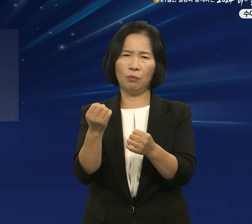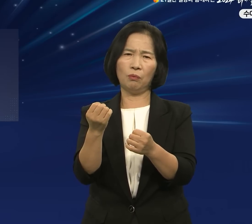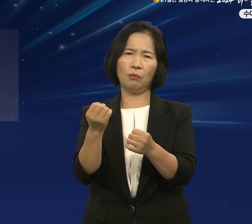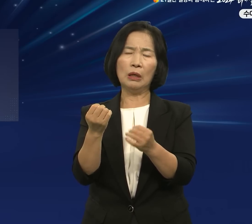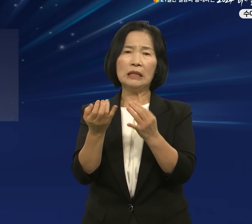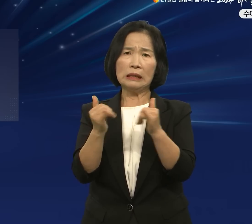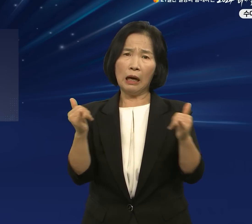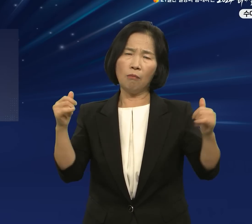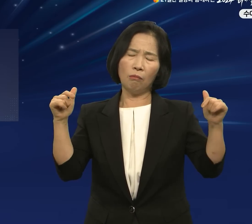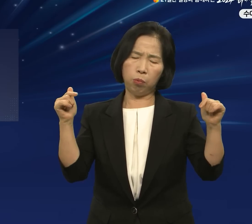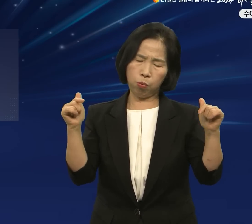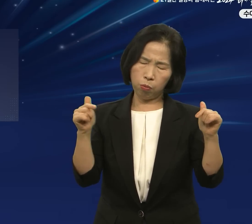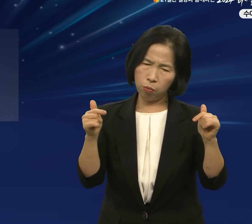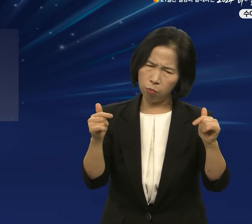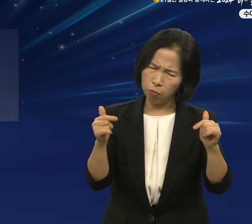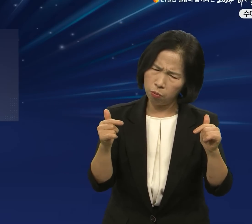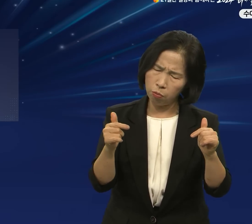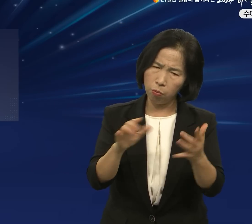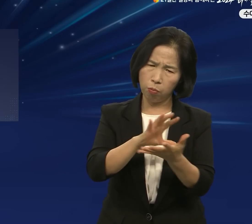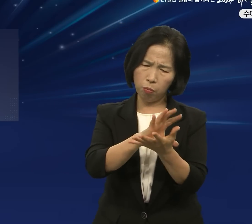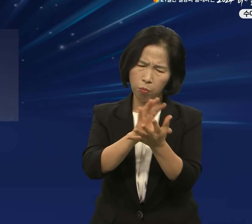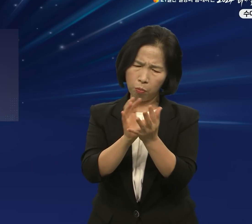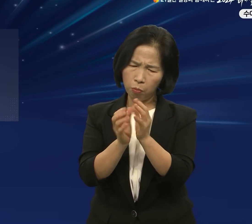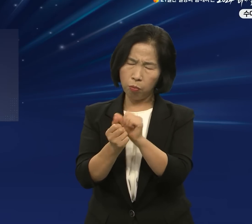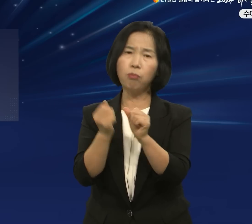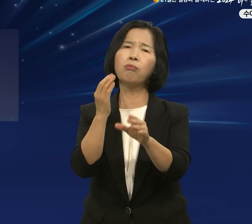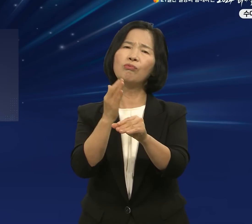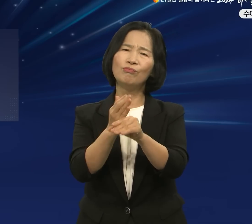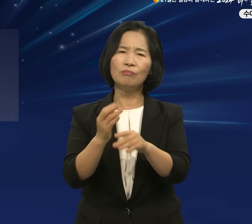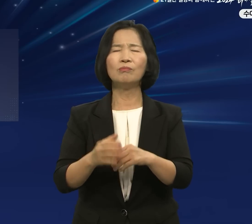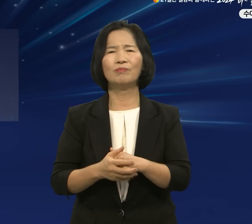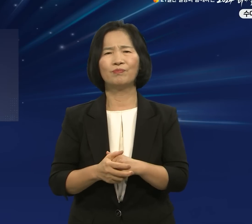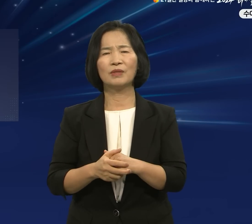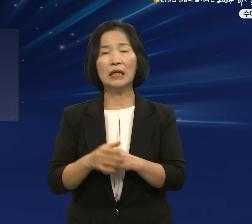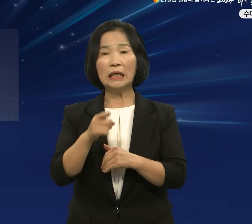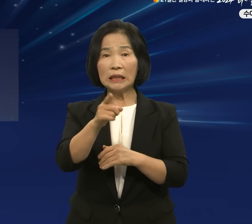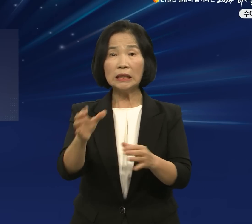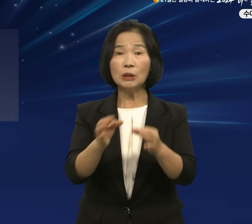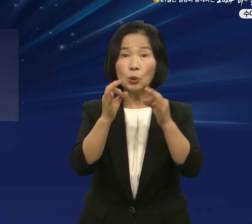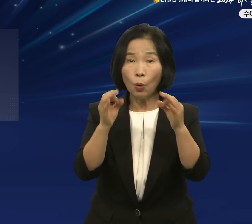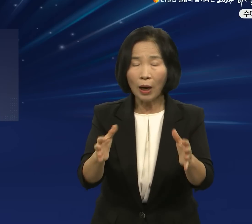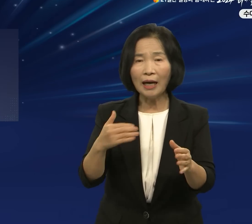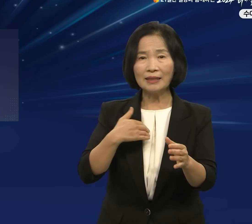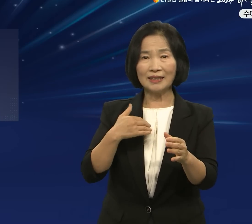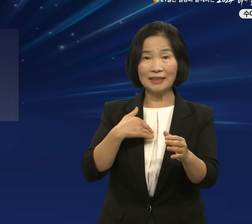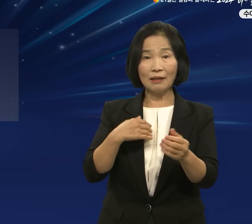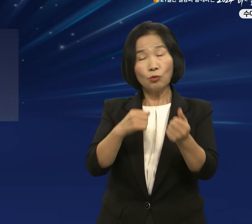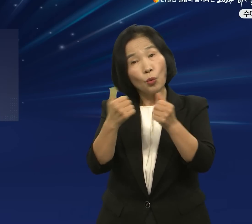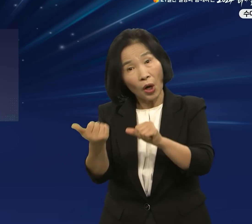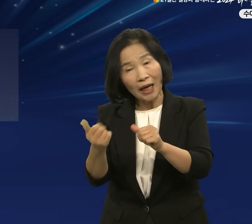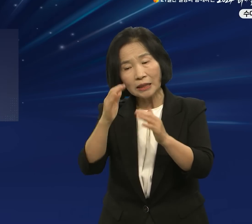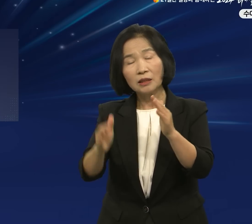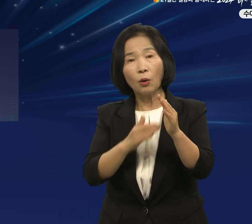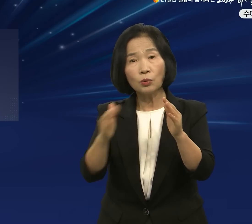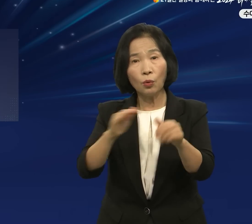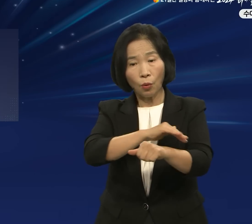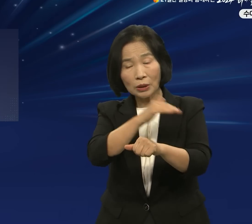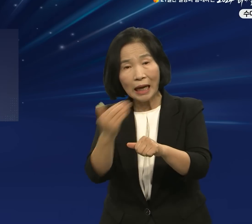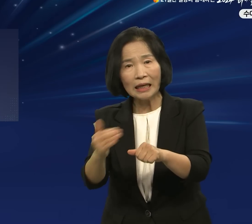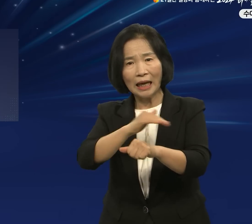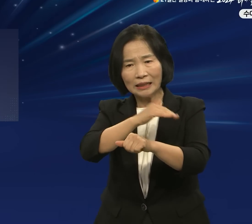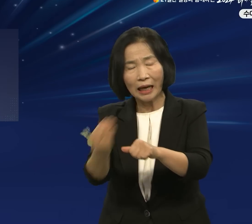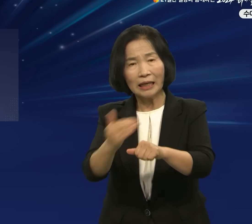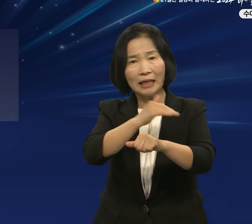정도로 급격히 쇠퇴하고 있습니다. 그동안 장례를 치른 성도가 13분입니다.